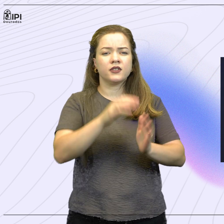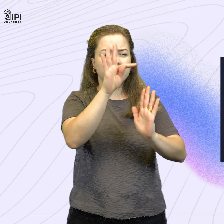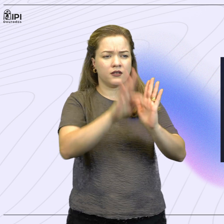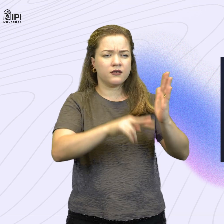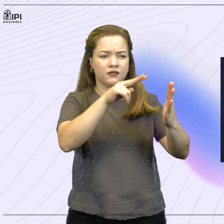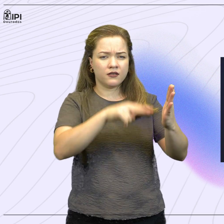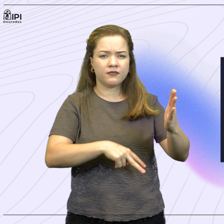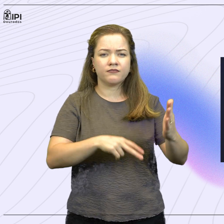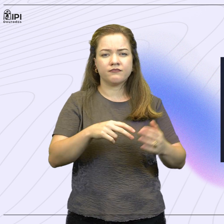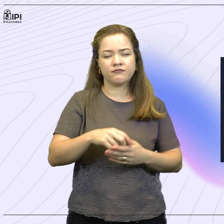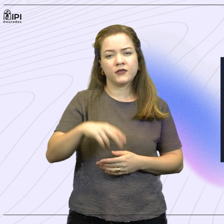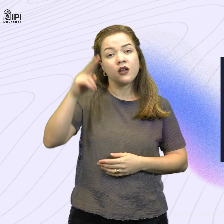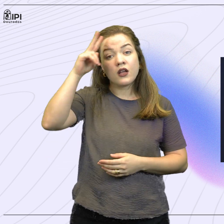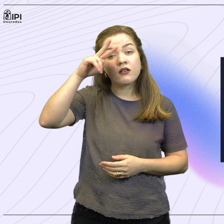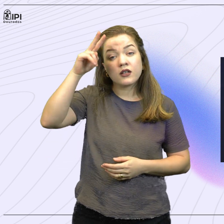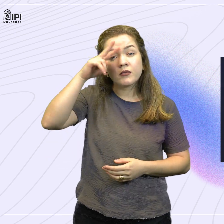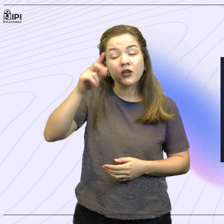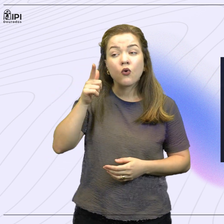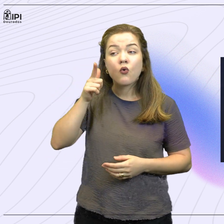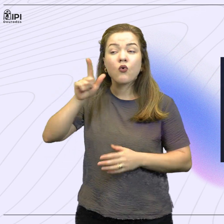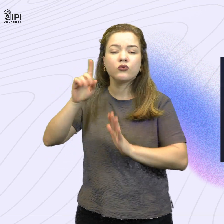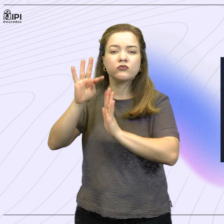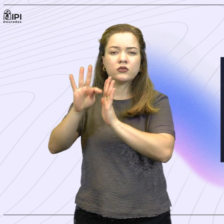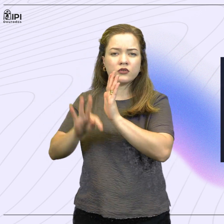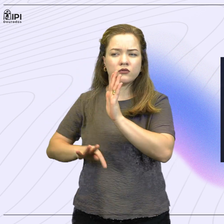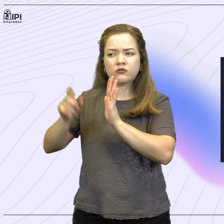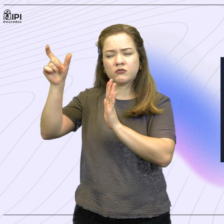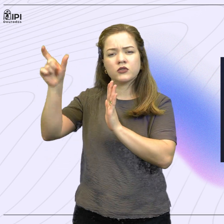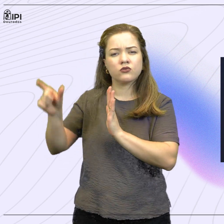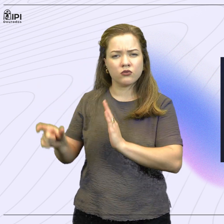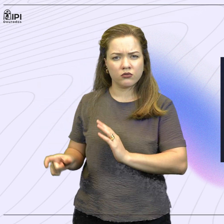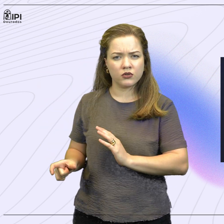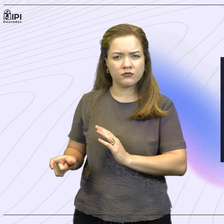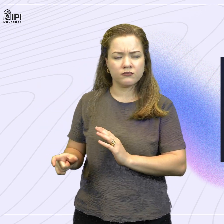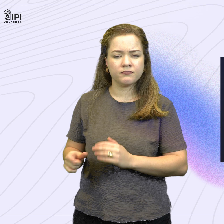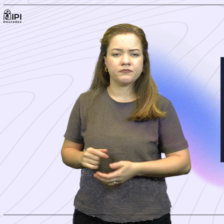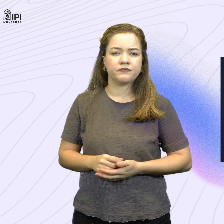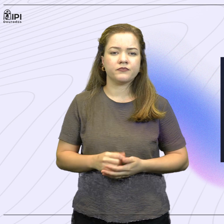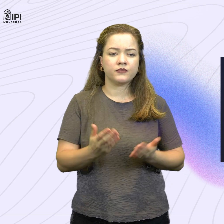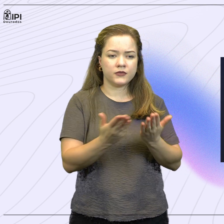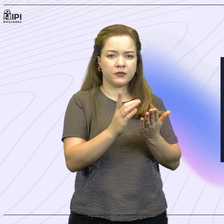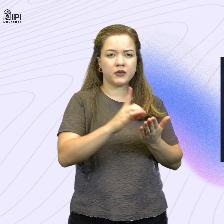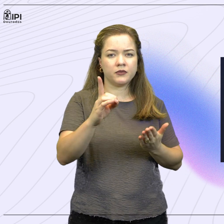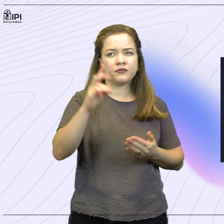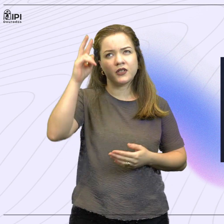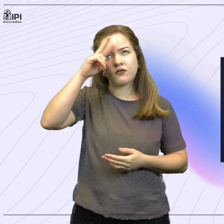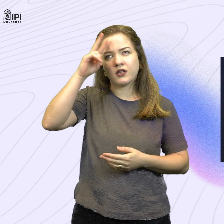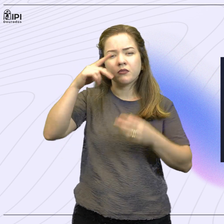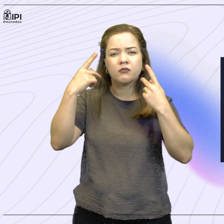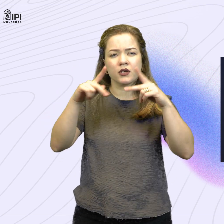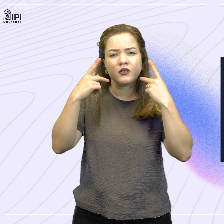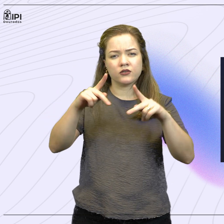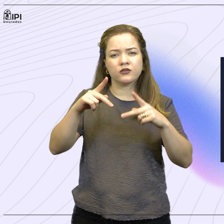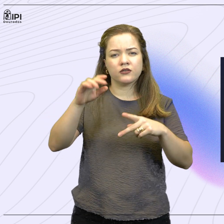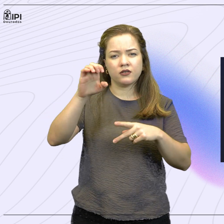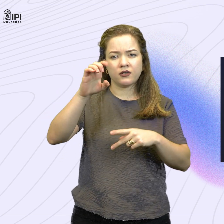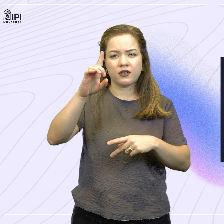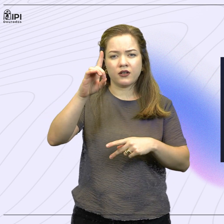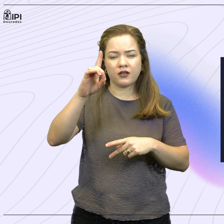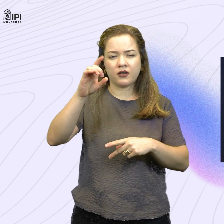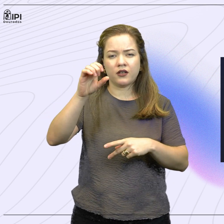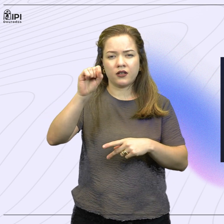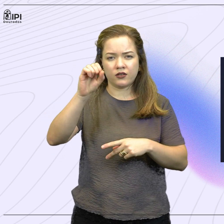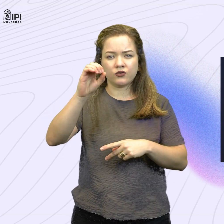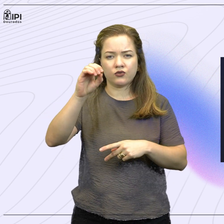de um personagem bíblico muito interessante. Eu lembro uma vez que ouvi uma pregação do pastor Edson falando sobre a história de Caleb.